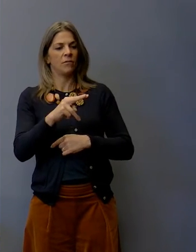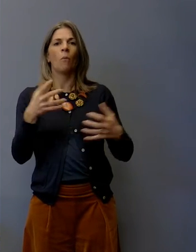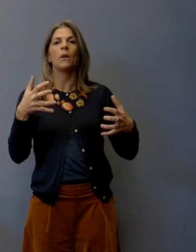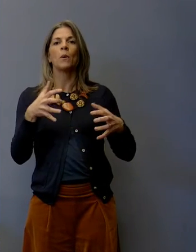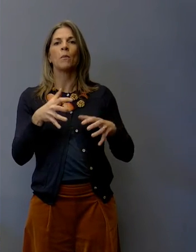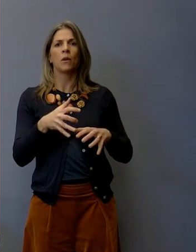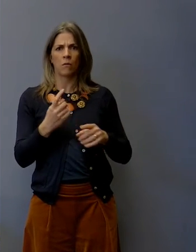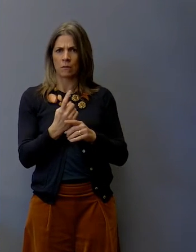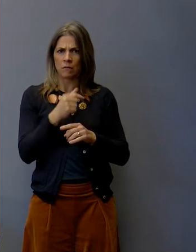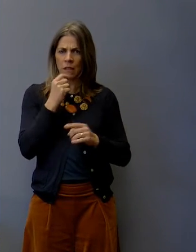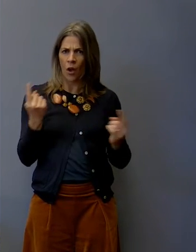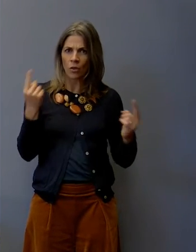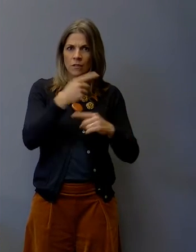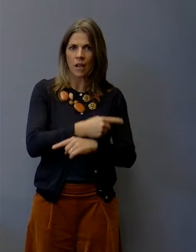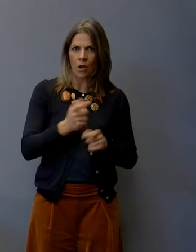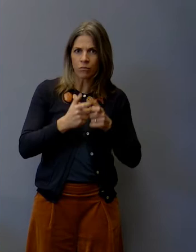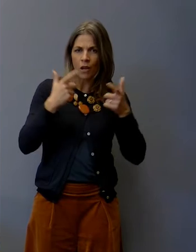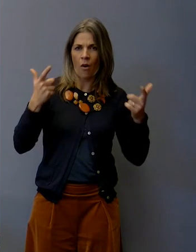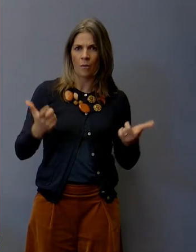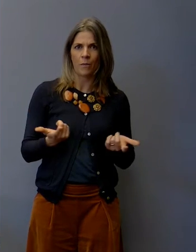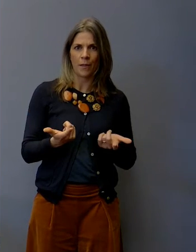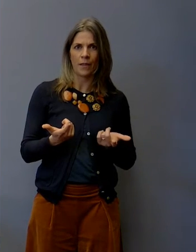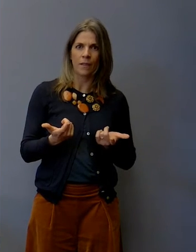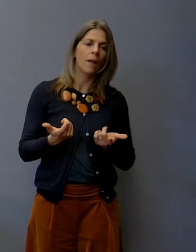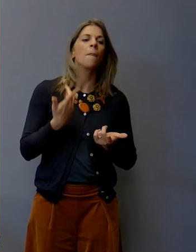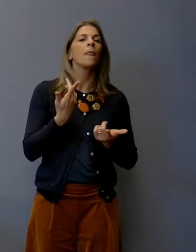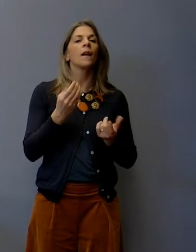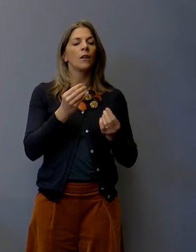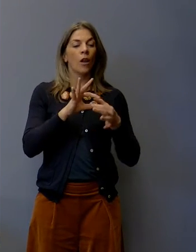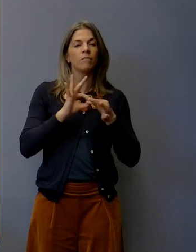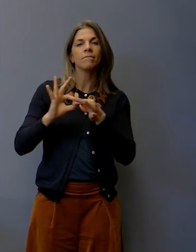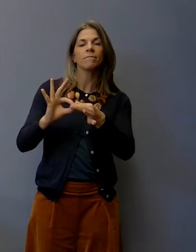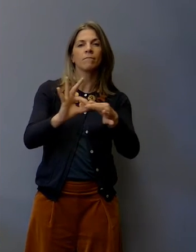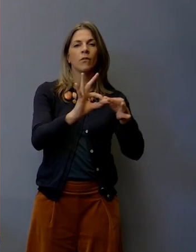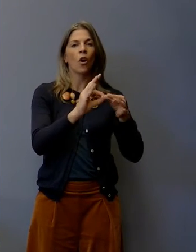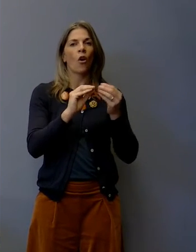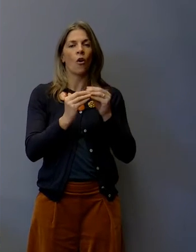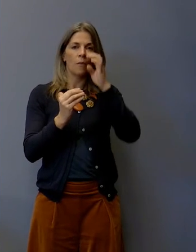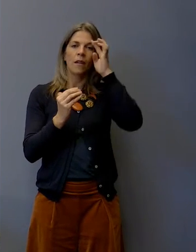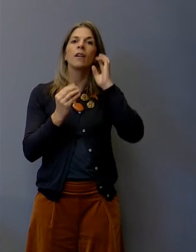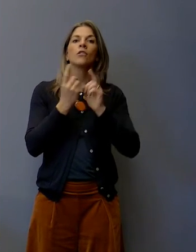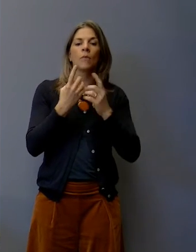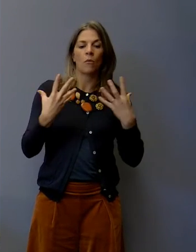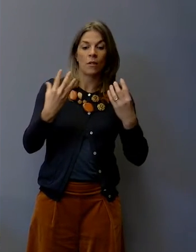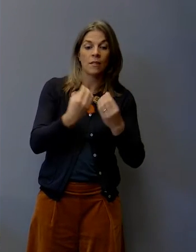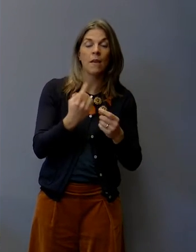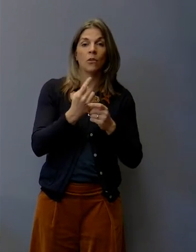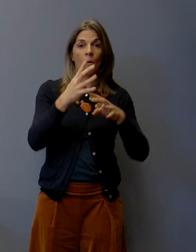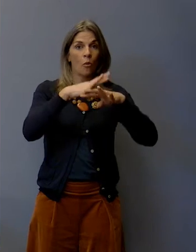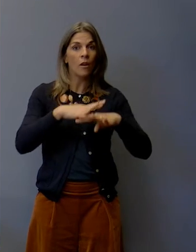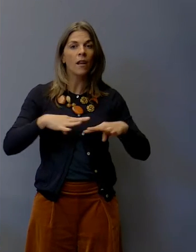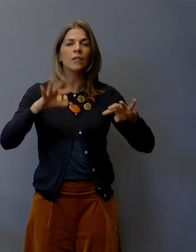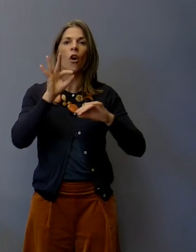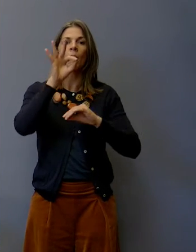la politica di coesione è l'arte di ricucire legami con la società che si organizza e si mette in rete per farla funzionare